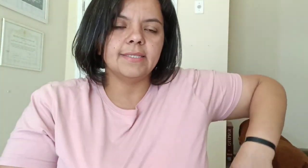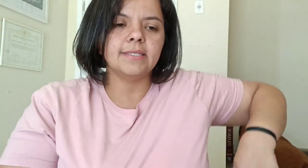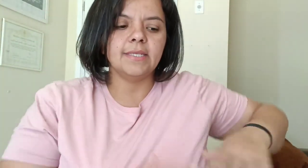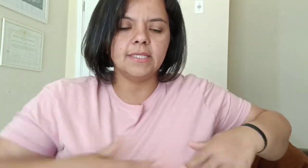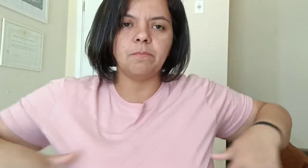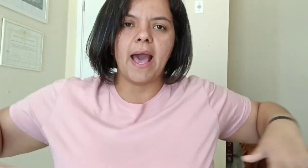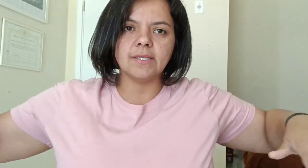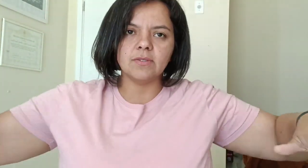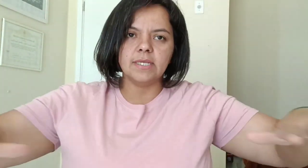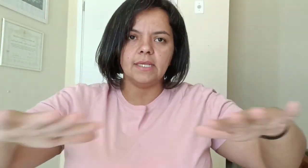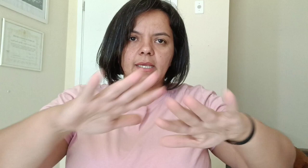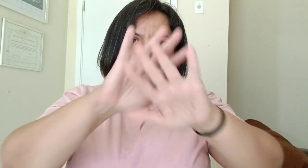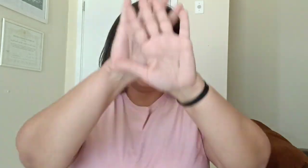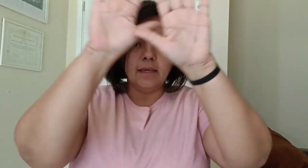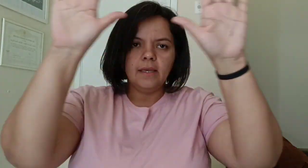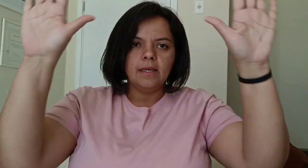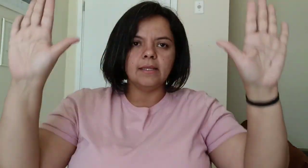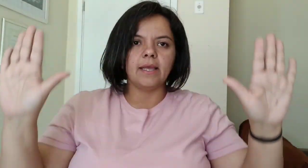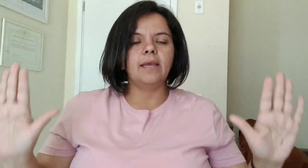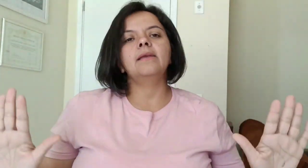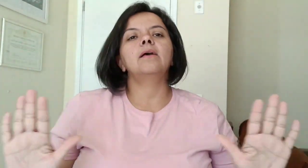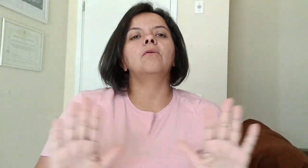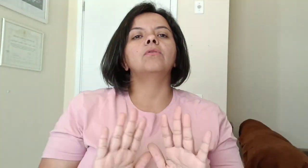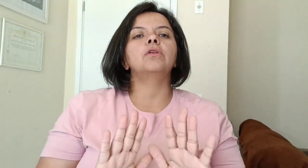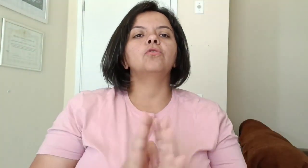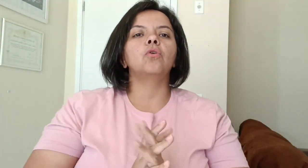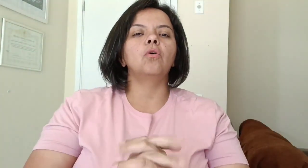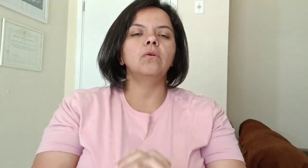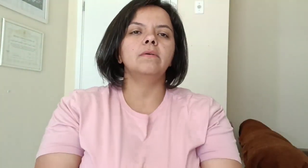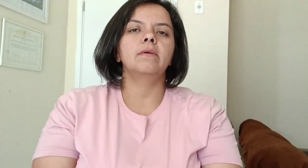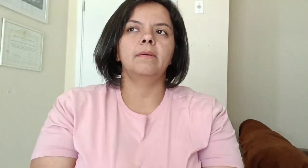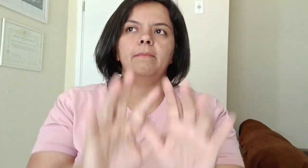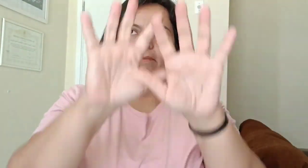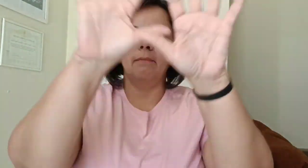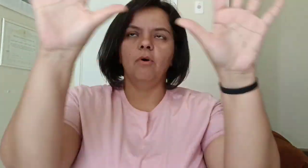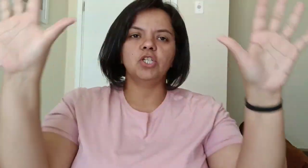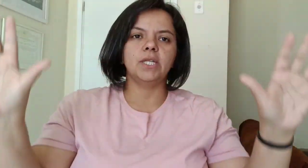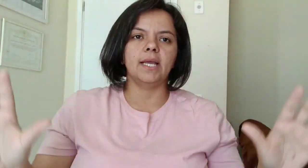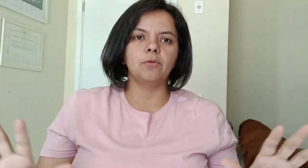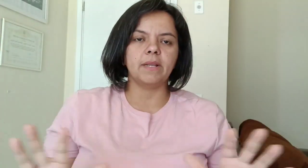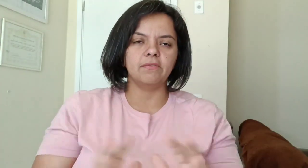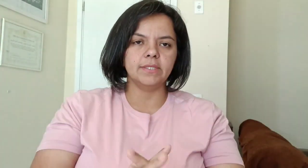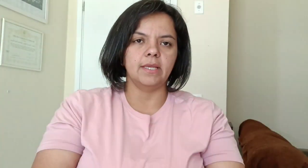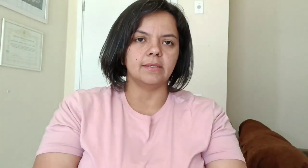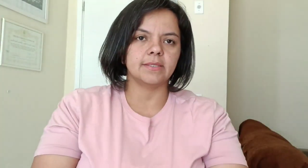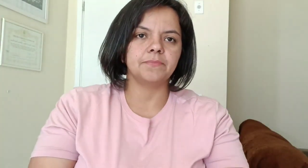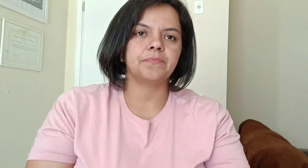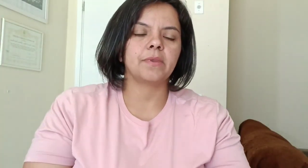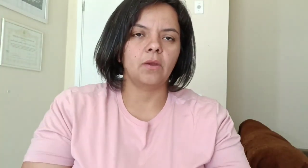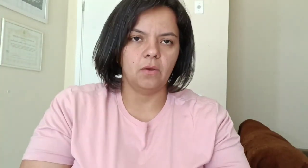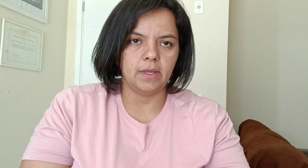nesses espaços aqui, né, onde eu tô mostrando pra vocês,